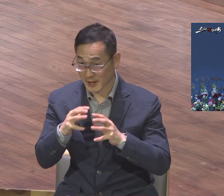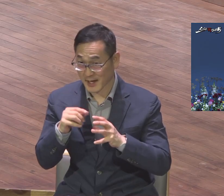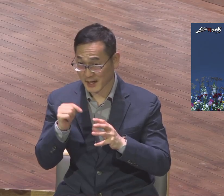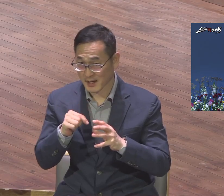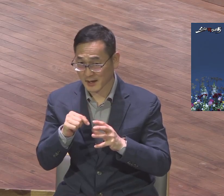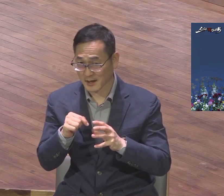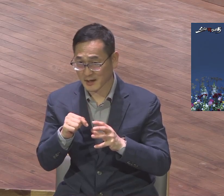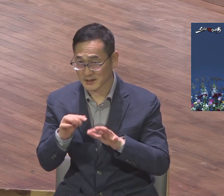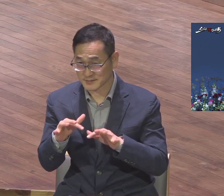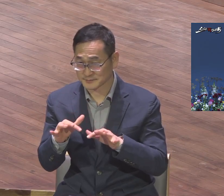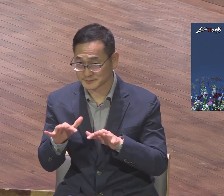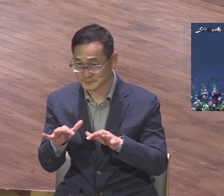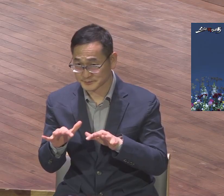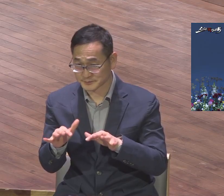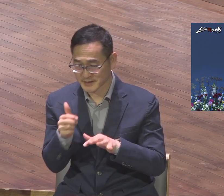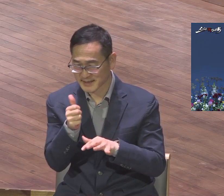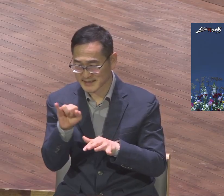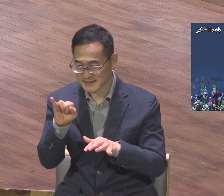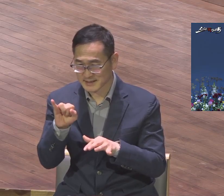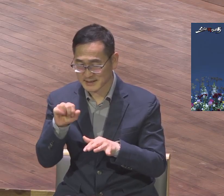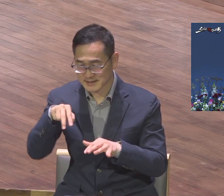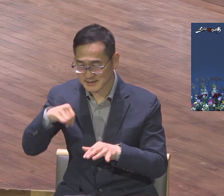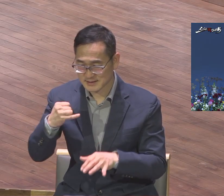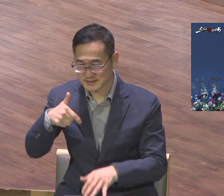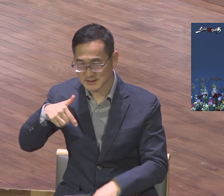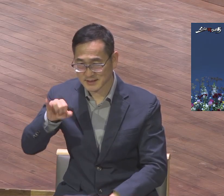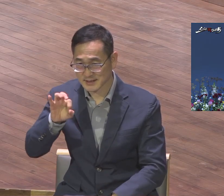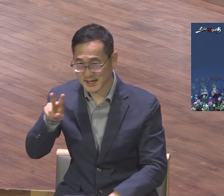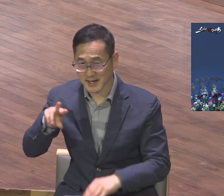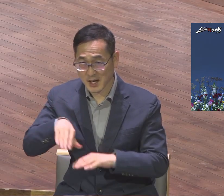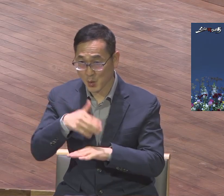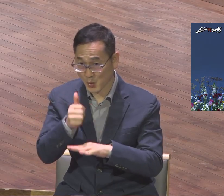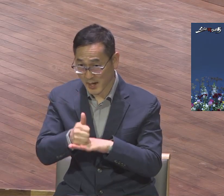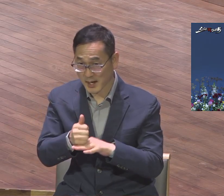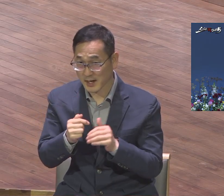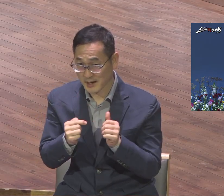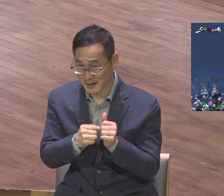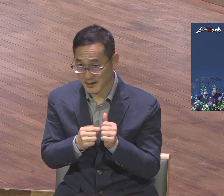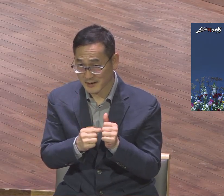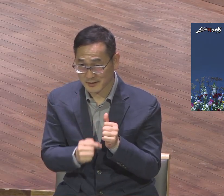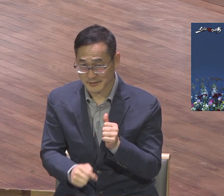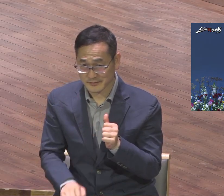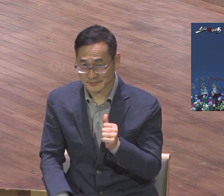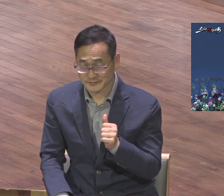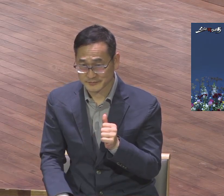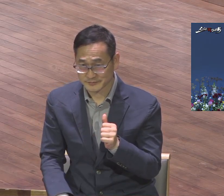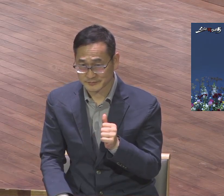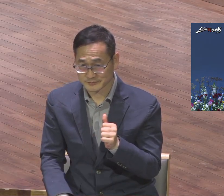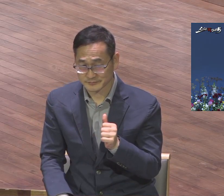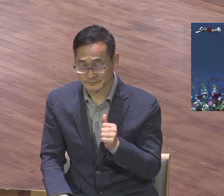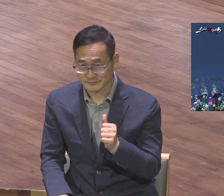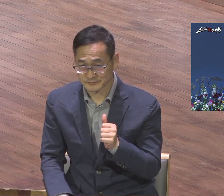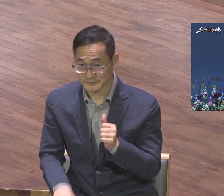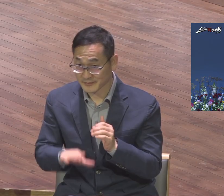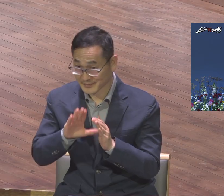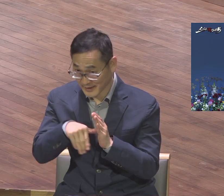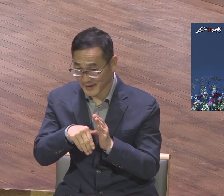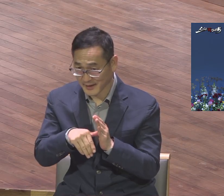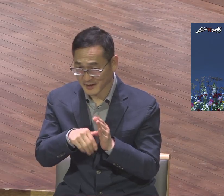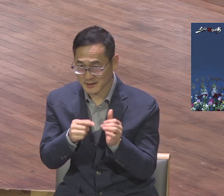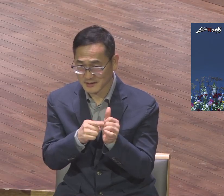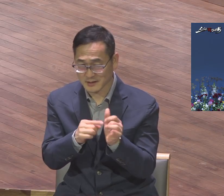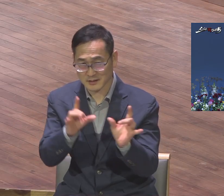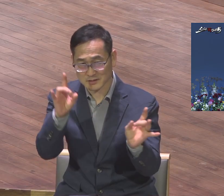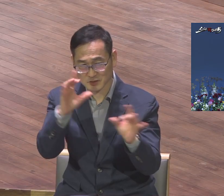남유다의 히스기야 왕이 나오지요. 자, 여기 히스기야는 우상